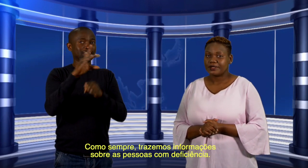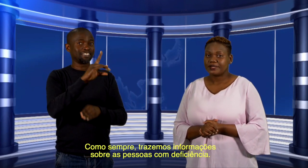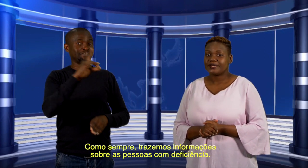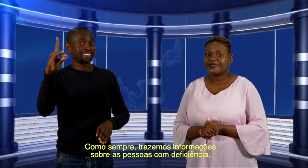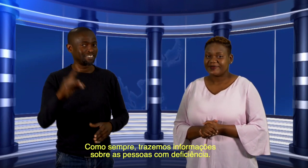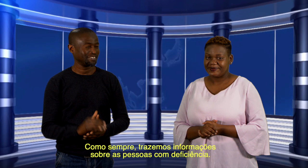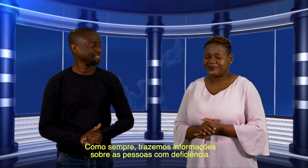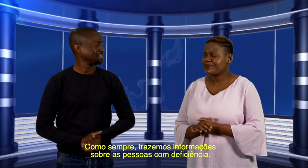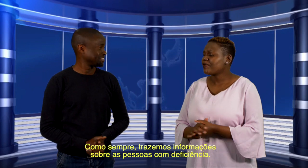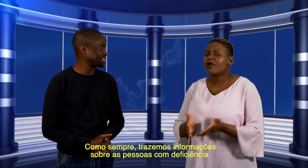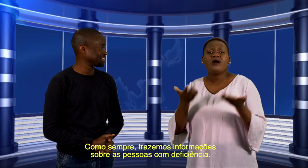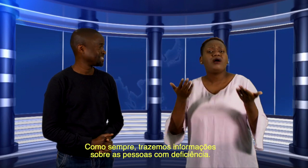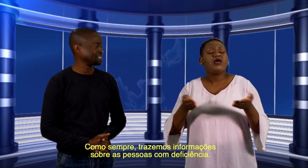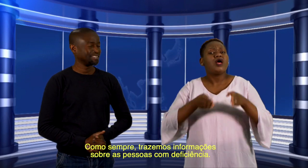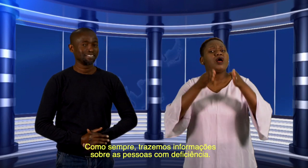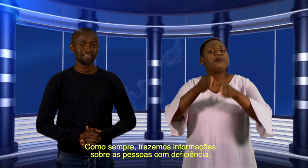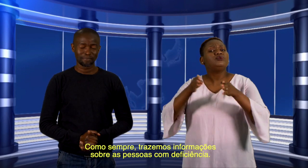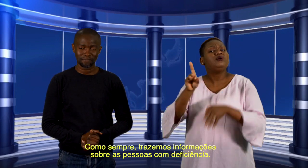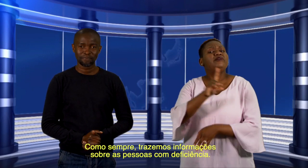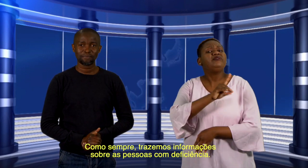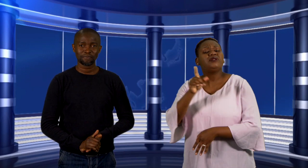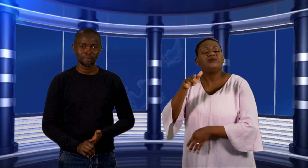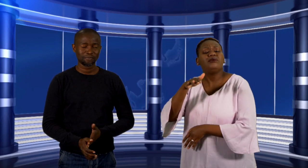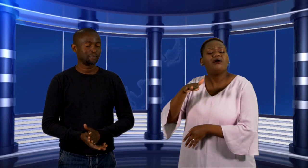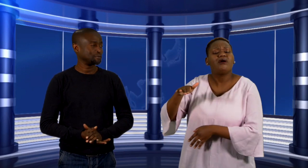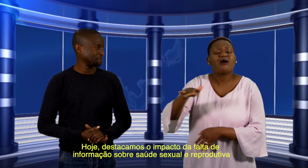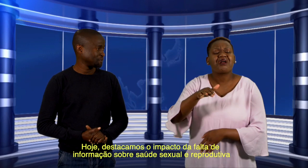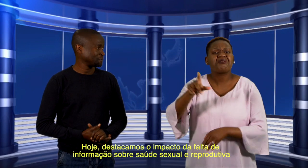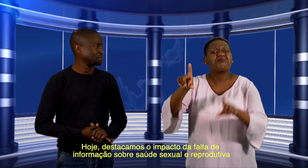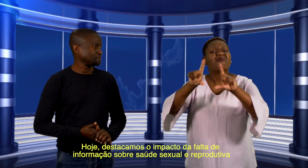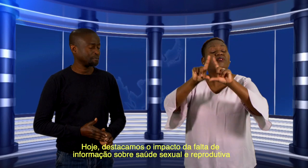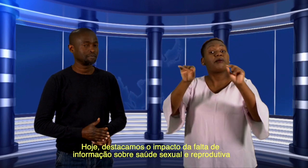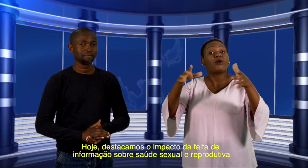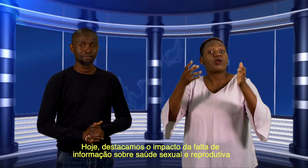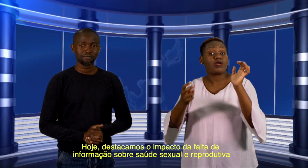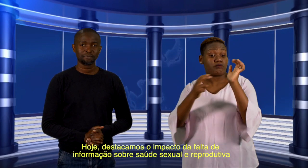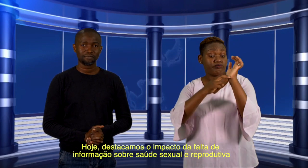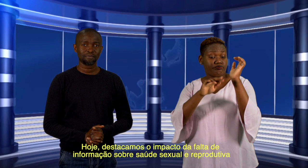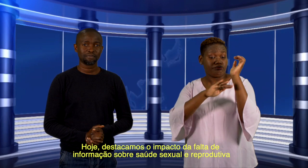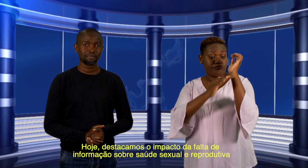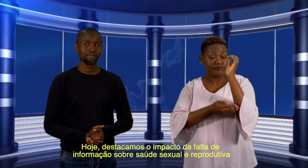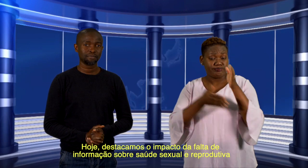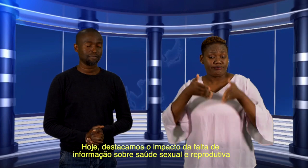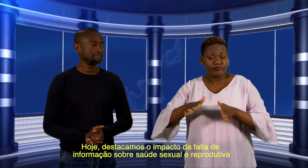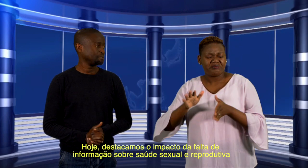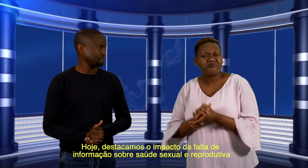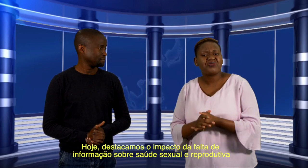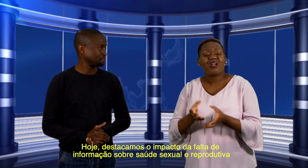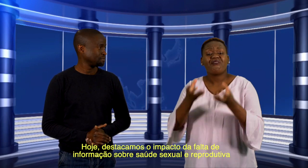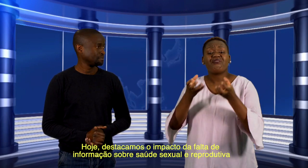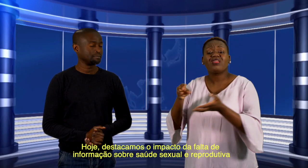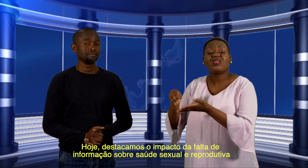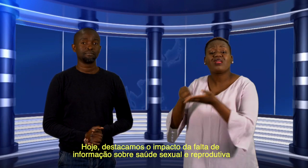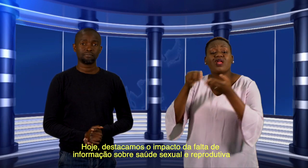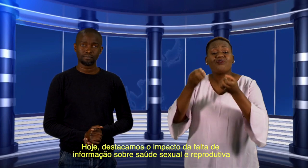informações sobre as pessoas com deficiência. Hoje, destacamos o impacto da falta de informação